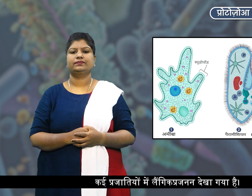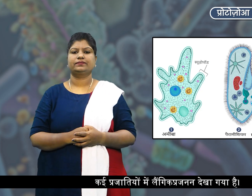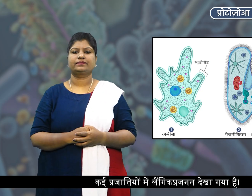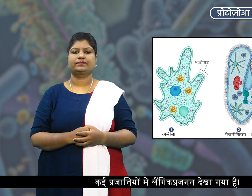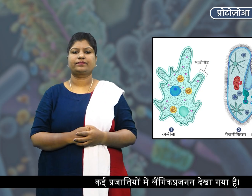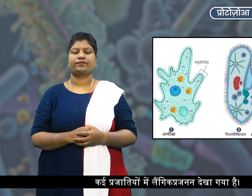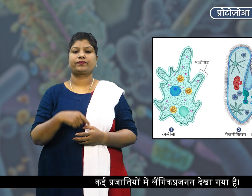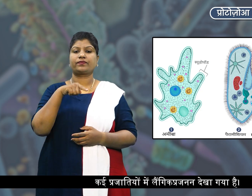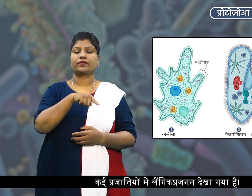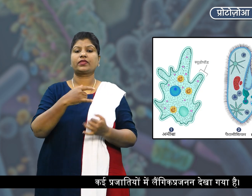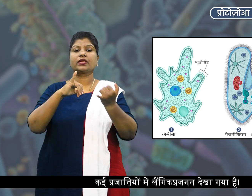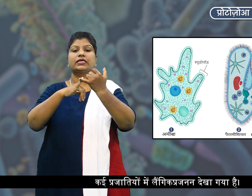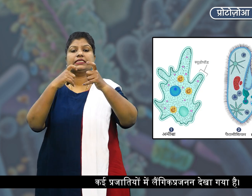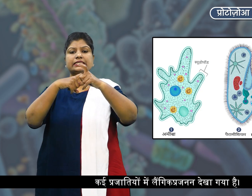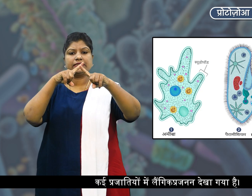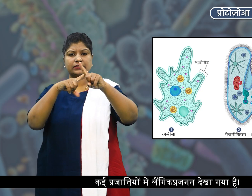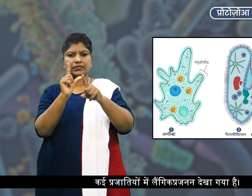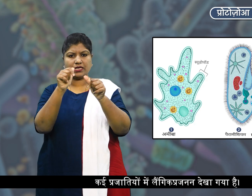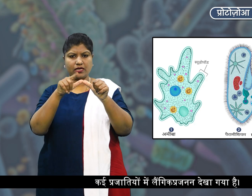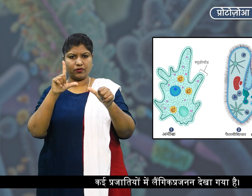कई प्रजातियों में लैंगिक प्रजनन देखा गया है,